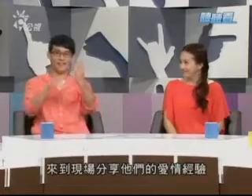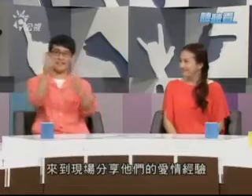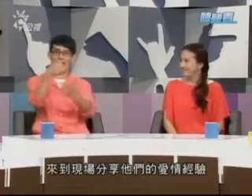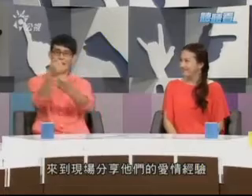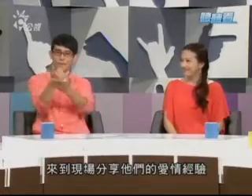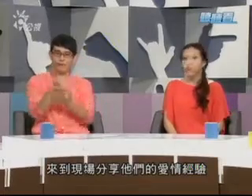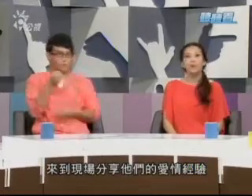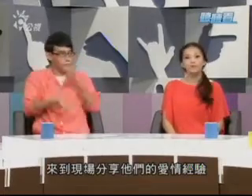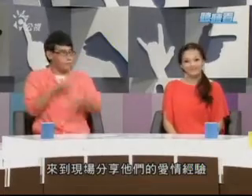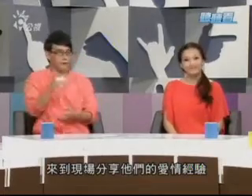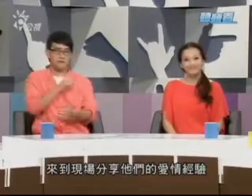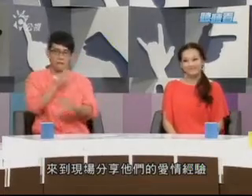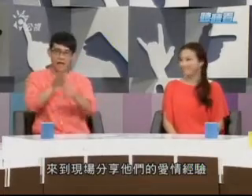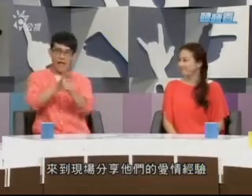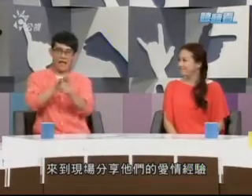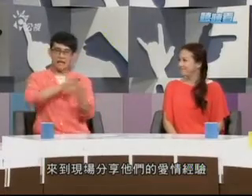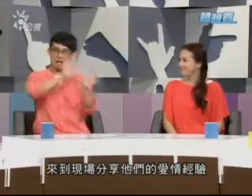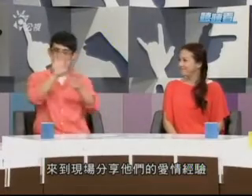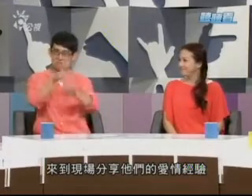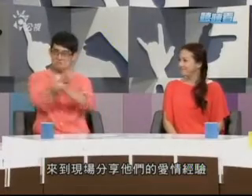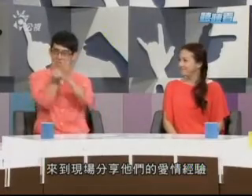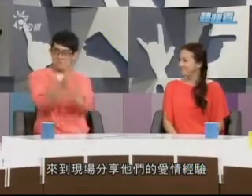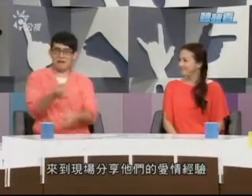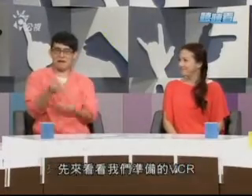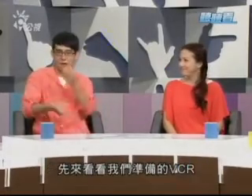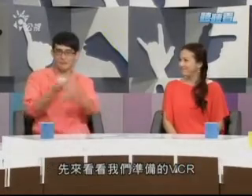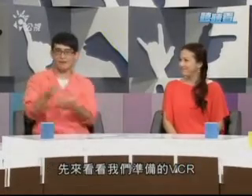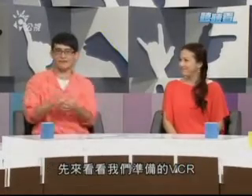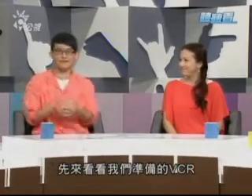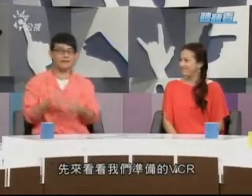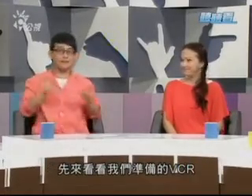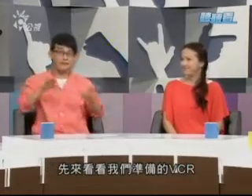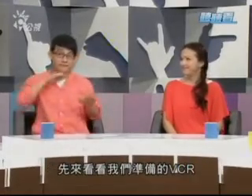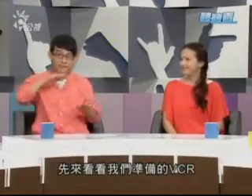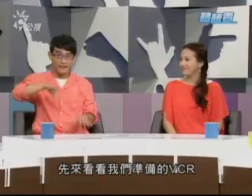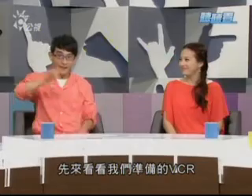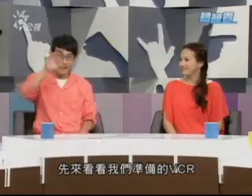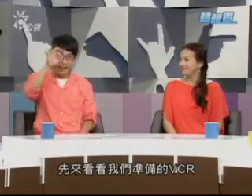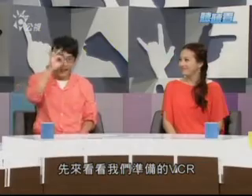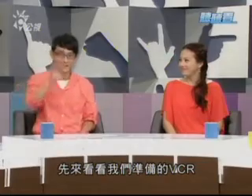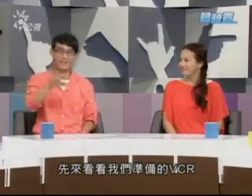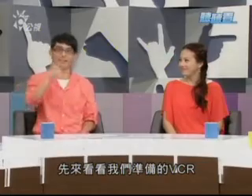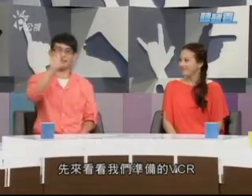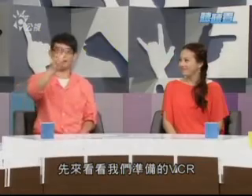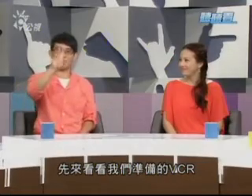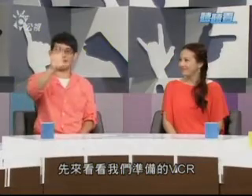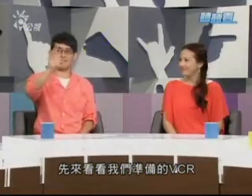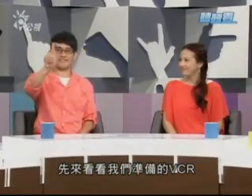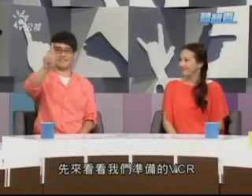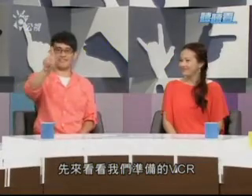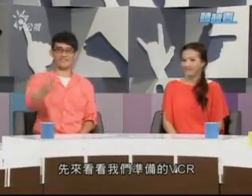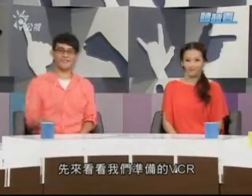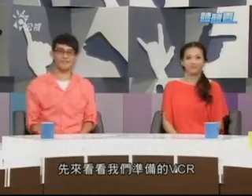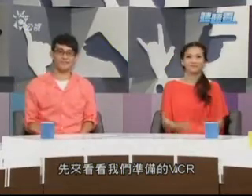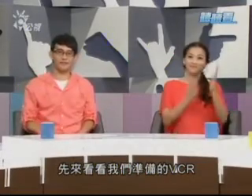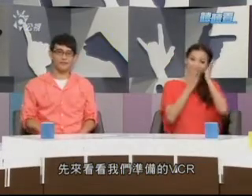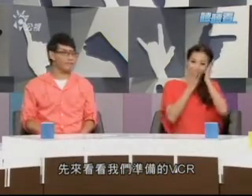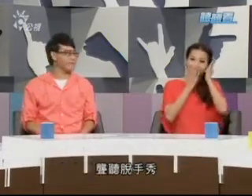到现场，分享他们的爱情经验。先来看看我们准备的 VCR，